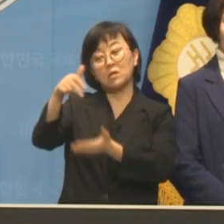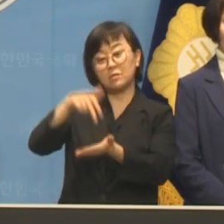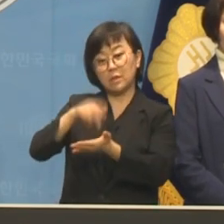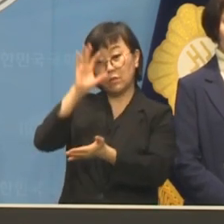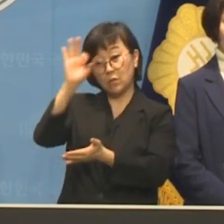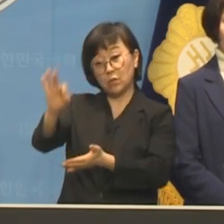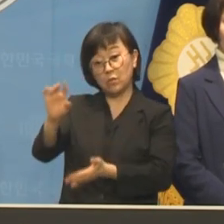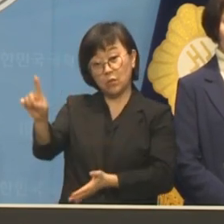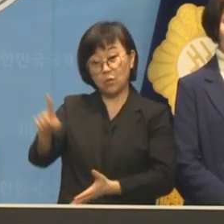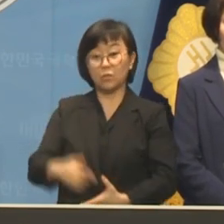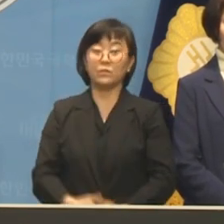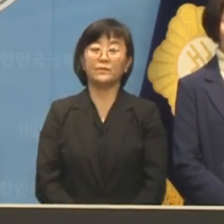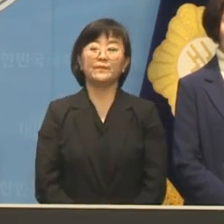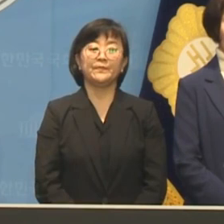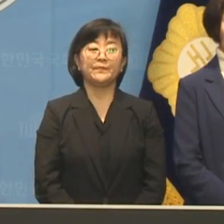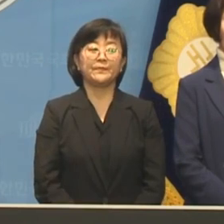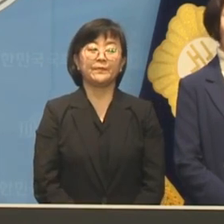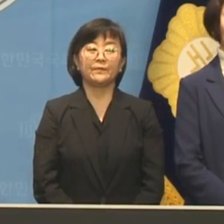보았습니다.